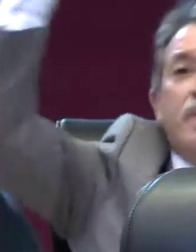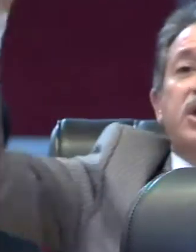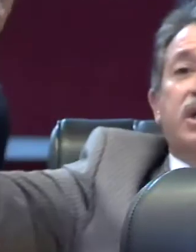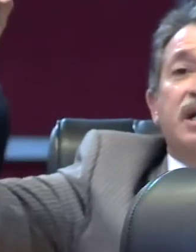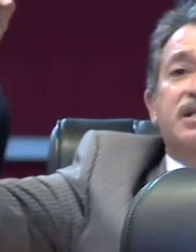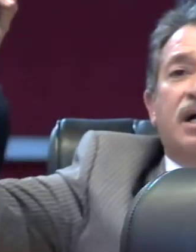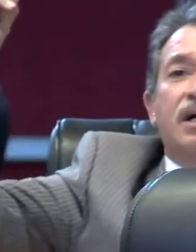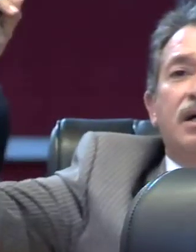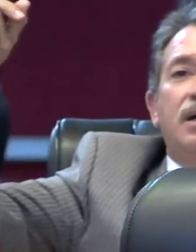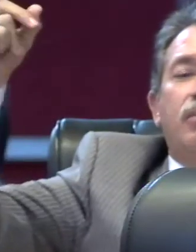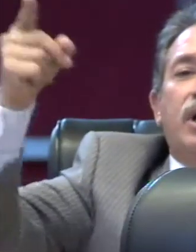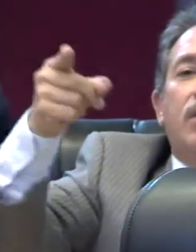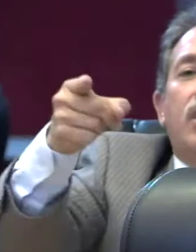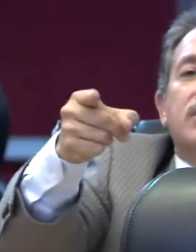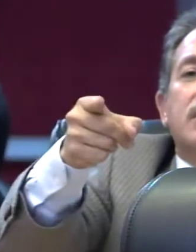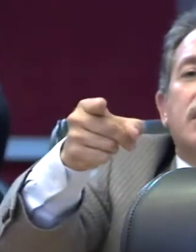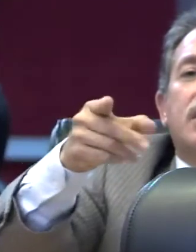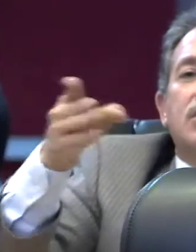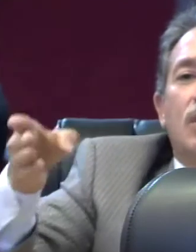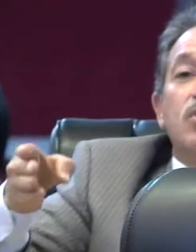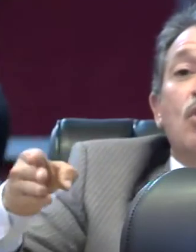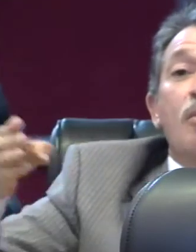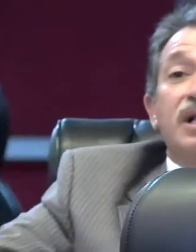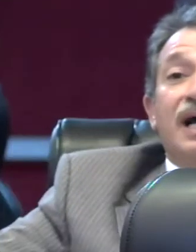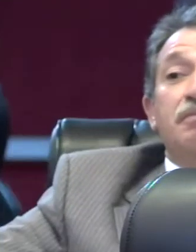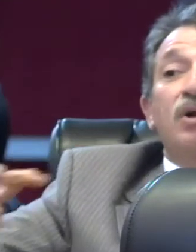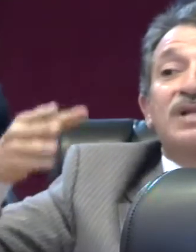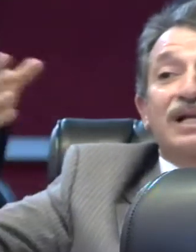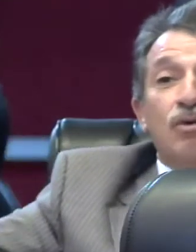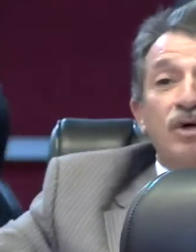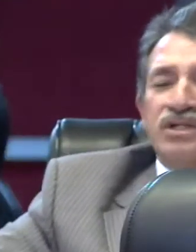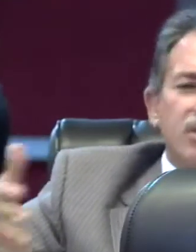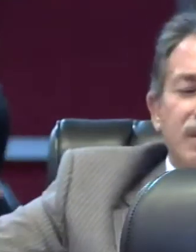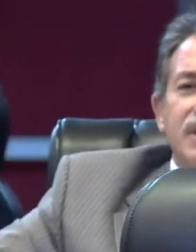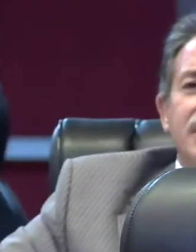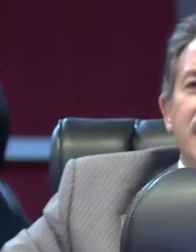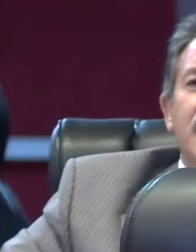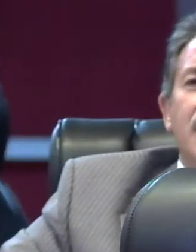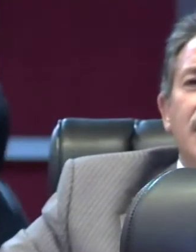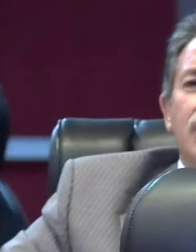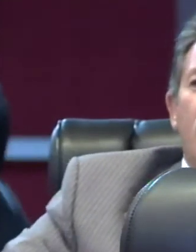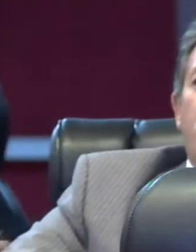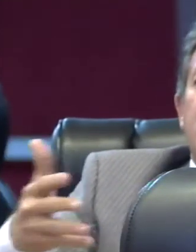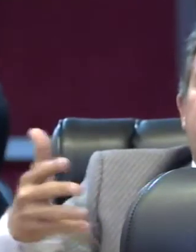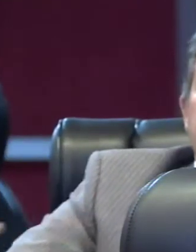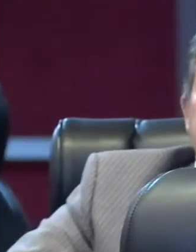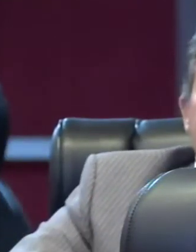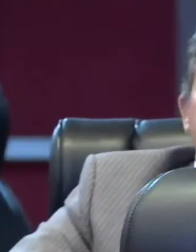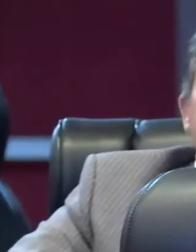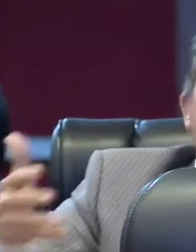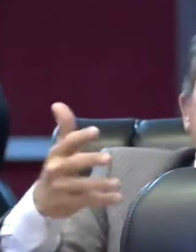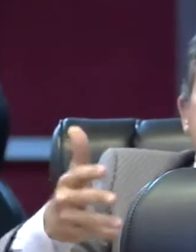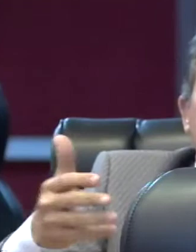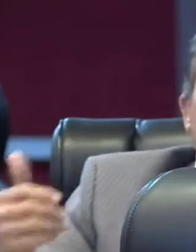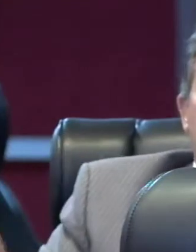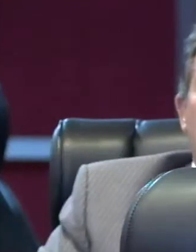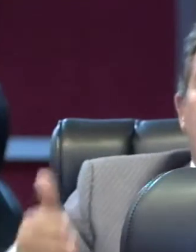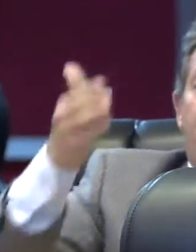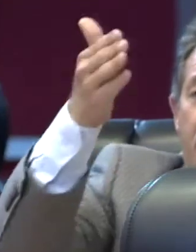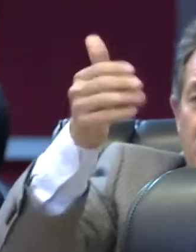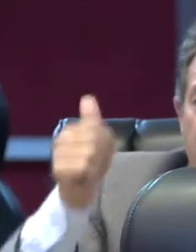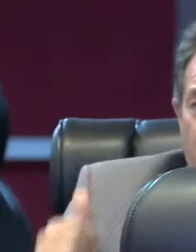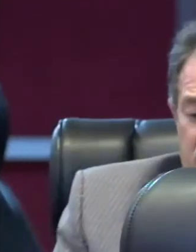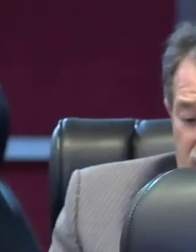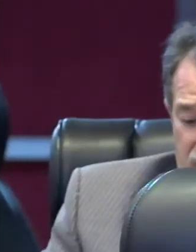lutar até a última instância, porque nós, que somos comandados pelos eleitores, nós temos que ser. Então, não podemos frustrar a intenção do